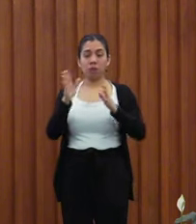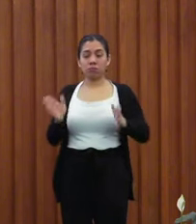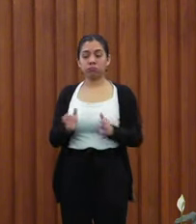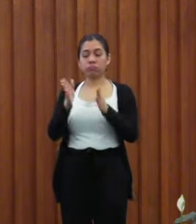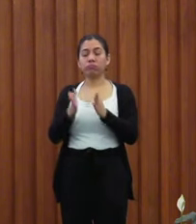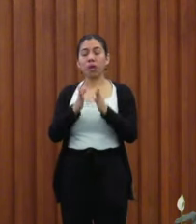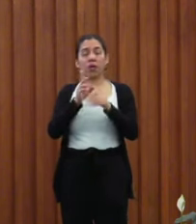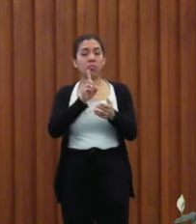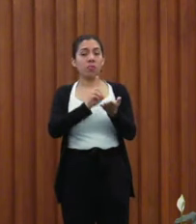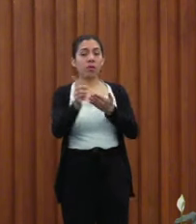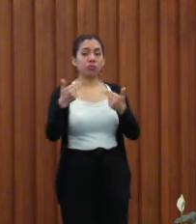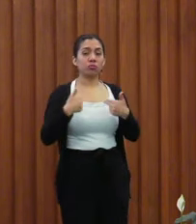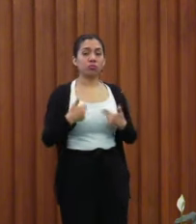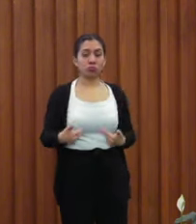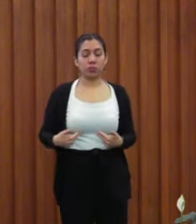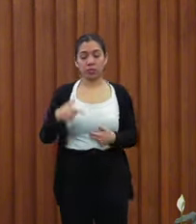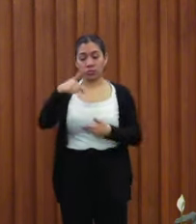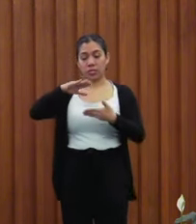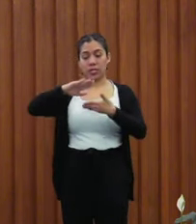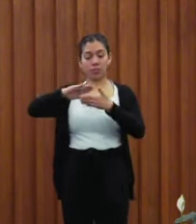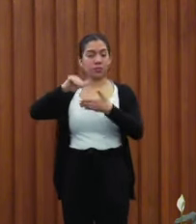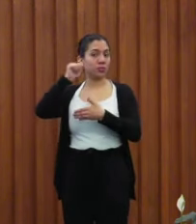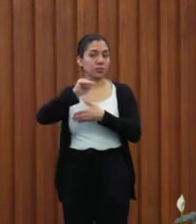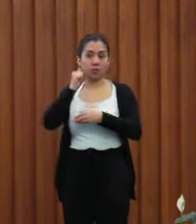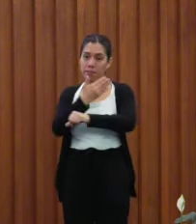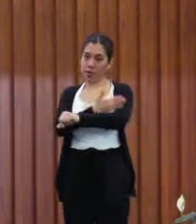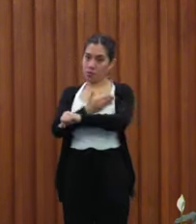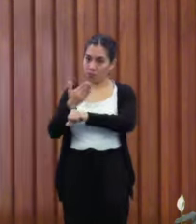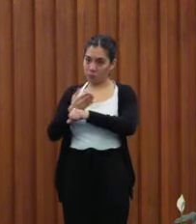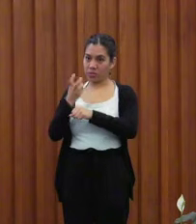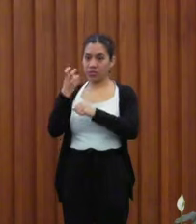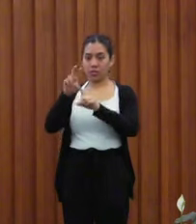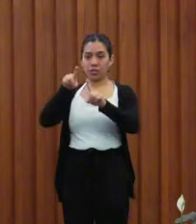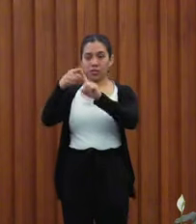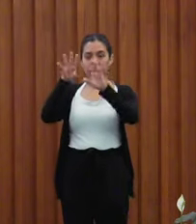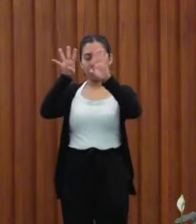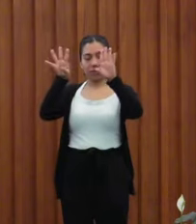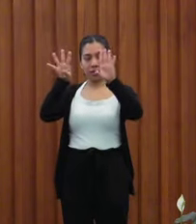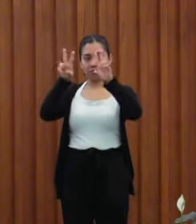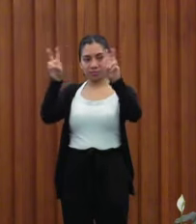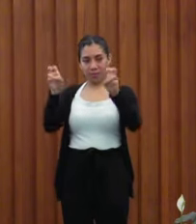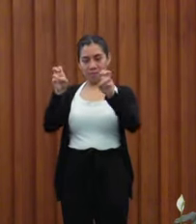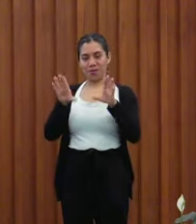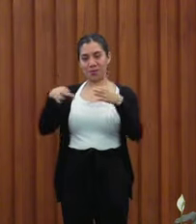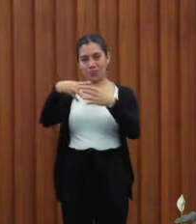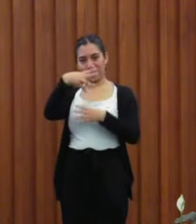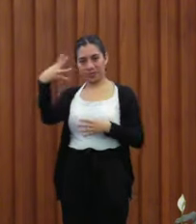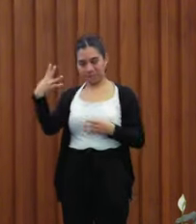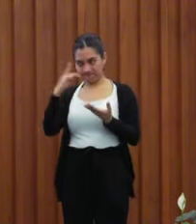Comisión estará siempre, siempre acompañando esta agenda. Muchísimas gracias.